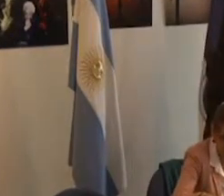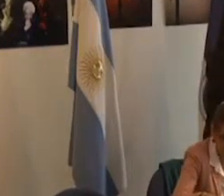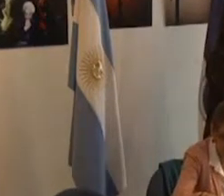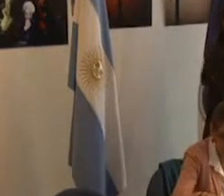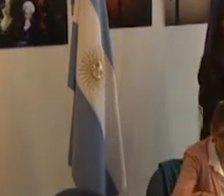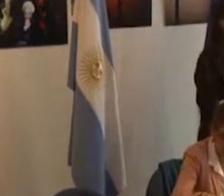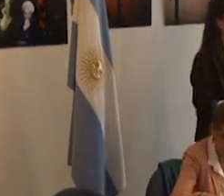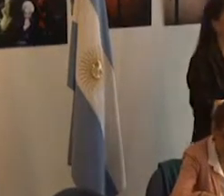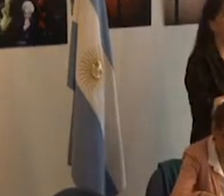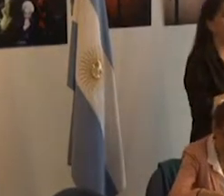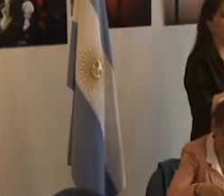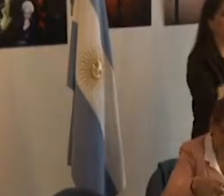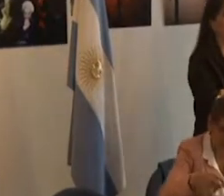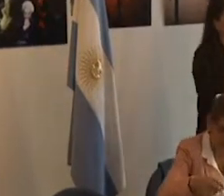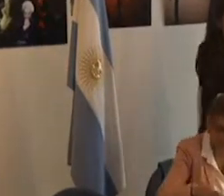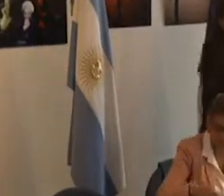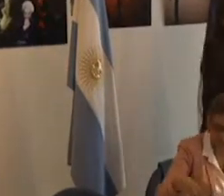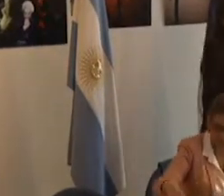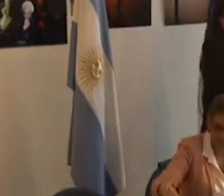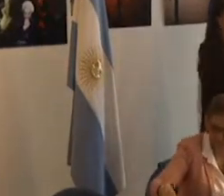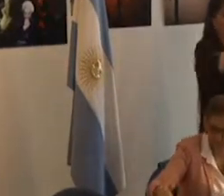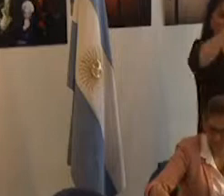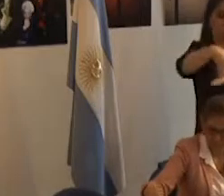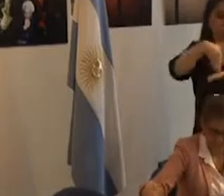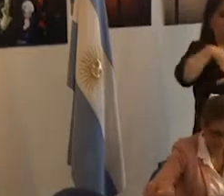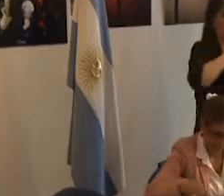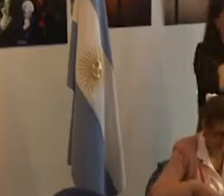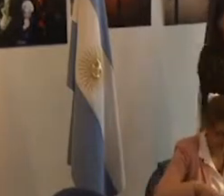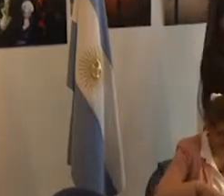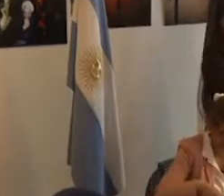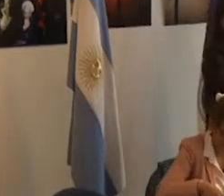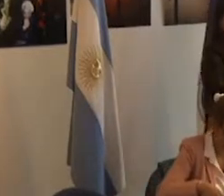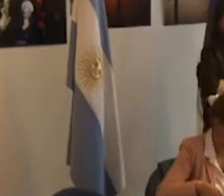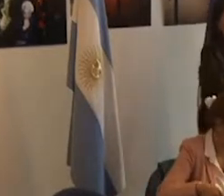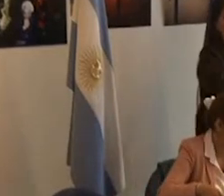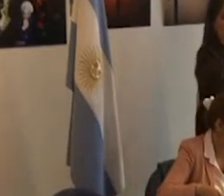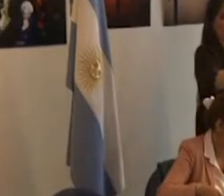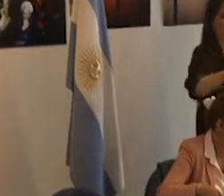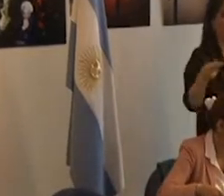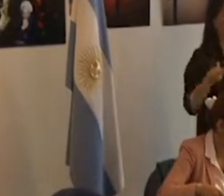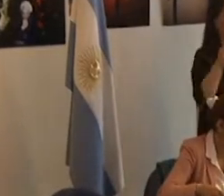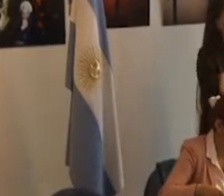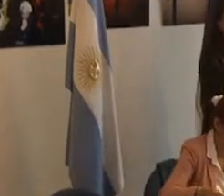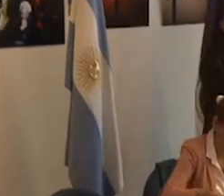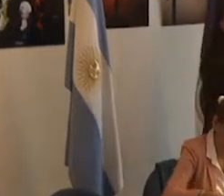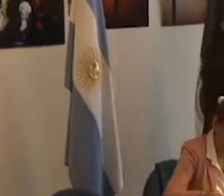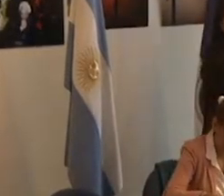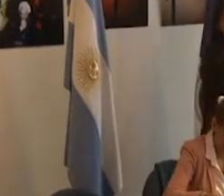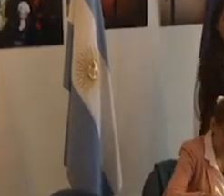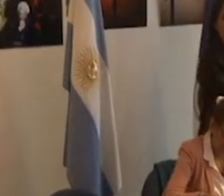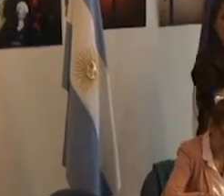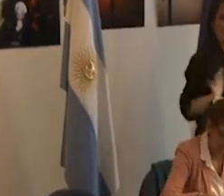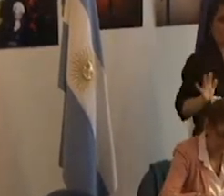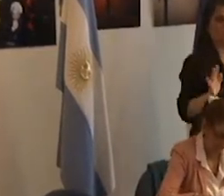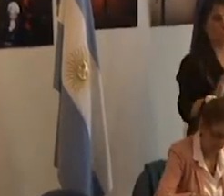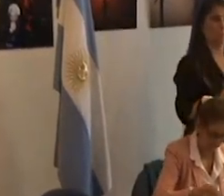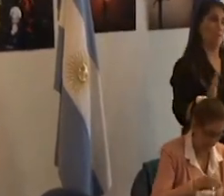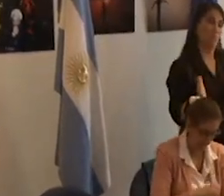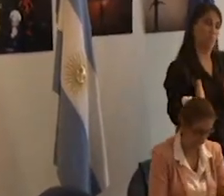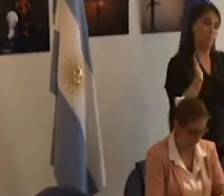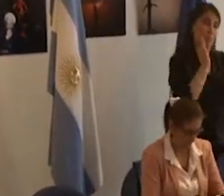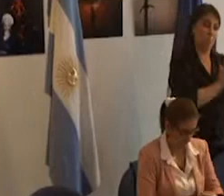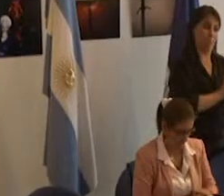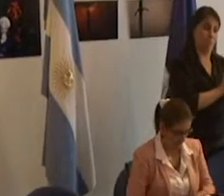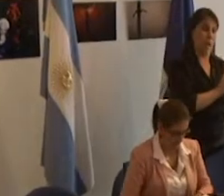existen múltiples posturas teóricas frente a esta situación. En un lado está